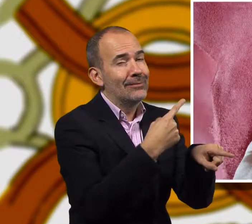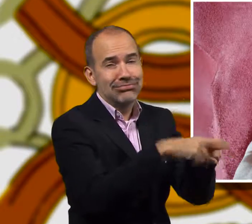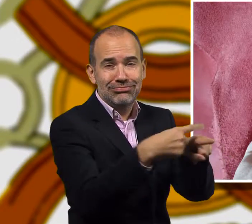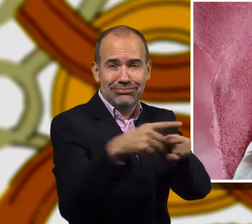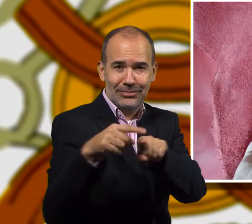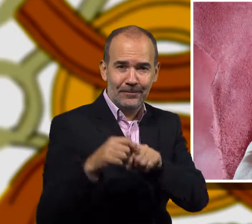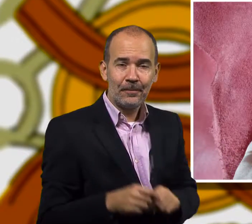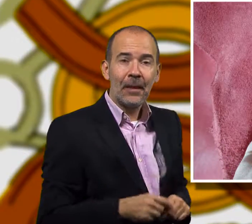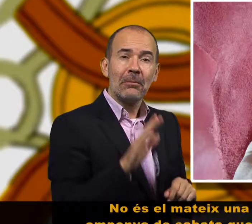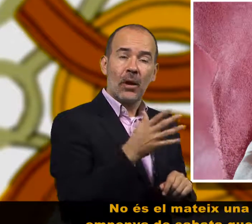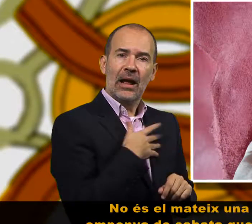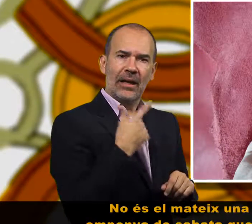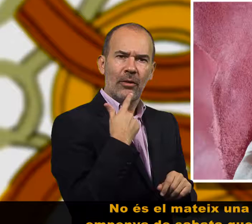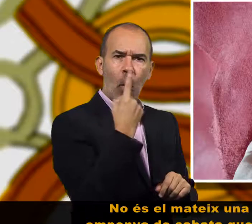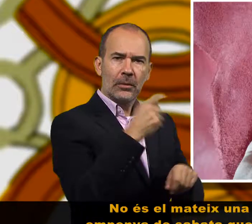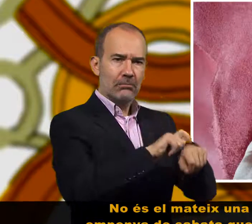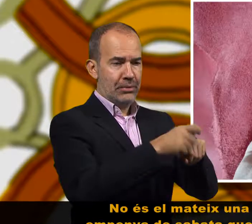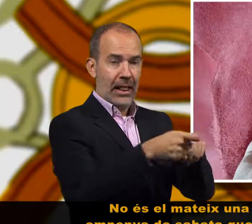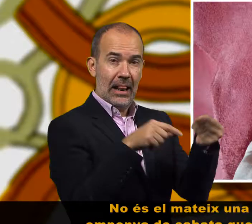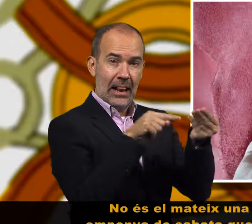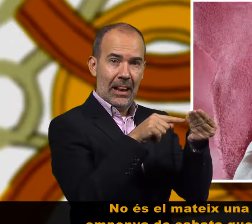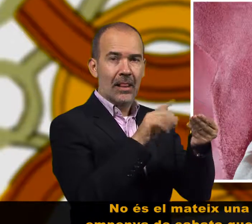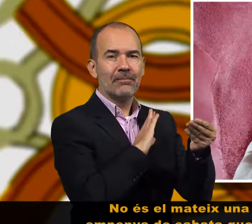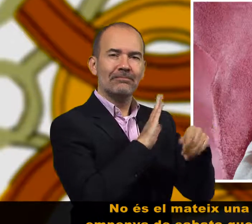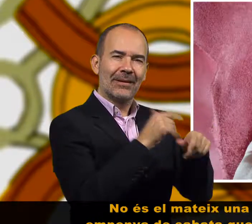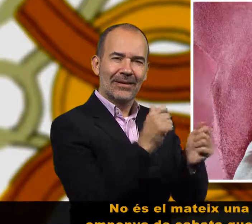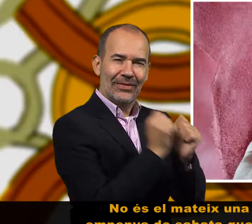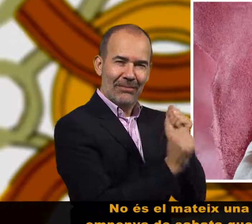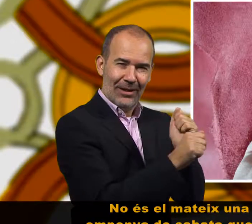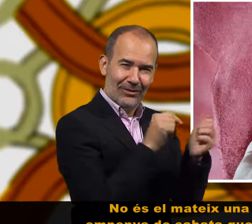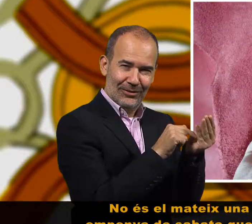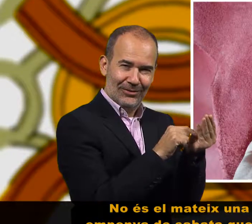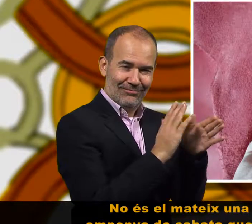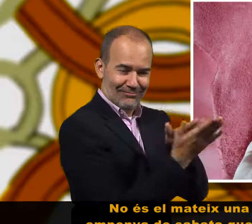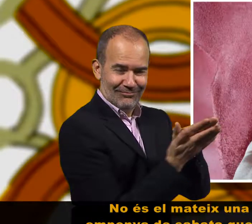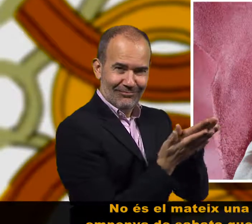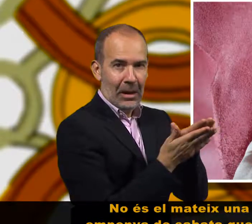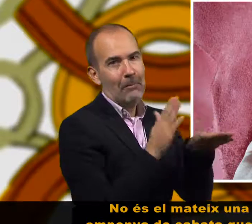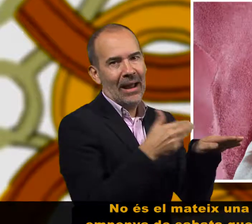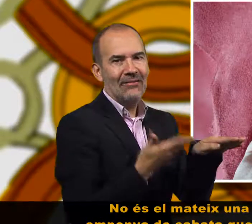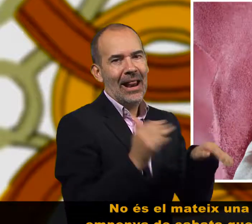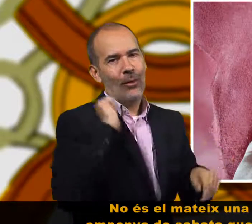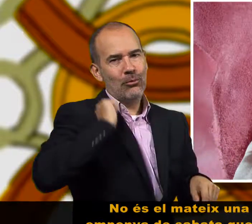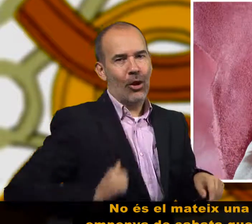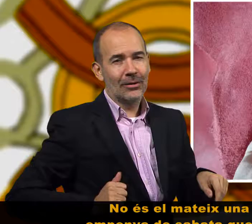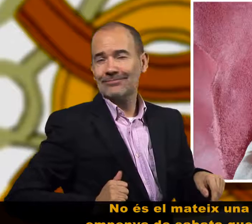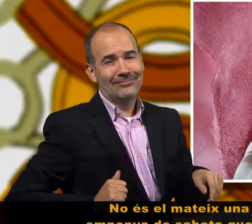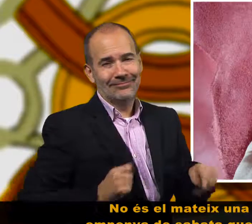no és el mateix una piel para una empeñada zapata que para una bolsa una tapicería